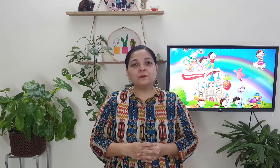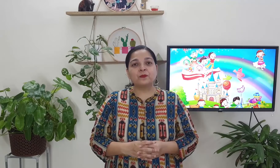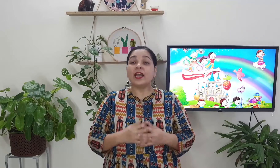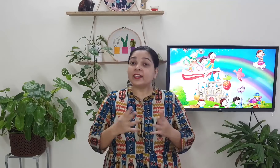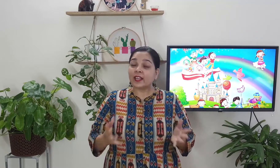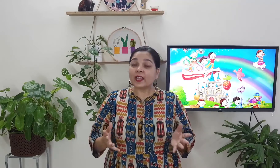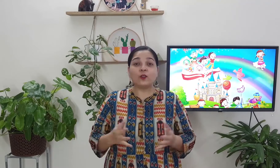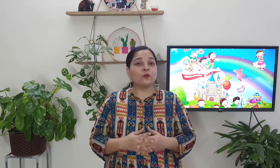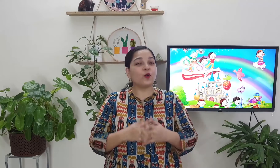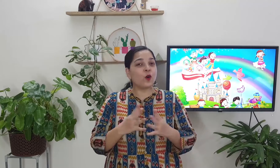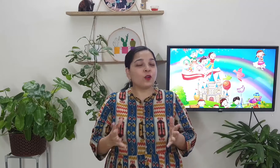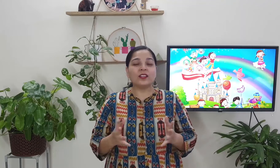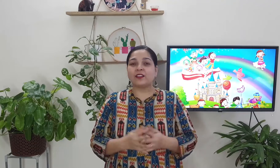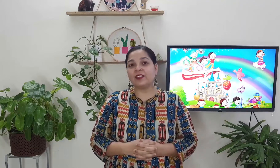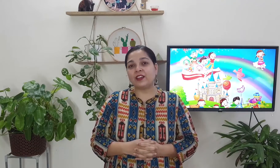கற்றுக்கொண்ட அனைத்திற்கும் தேவனுக்கு நன்றி